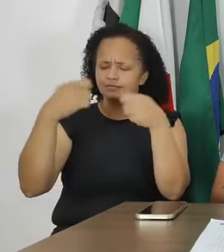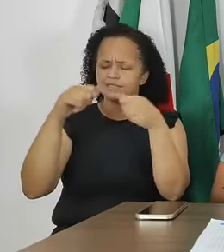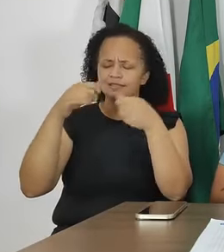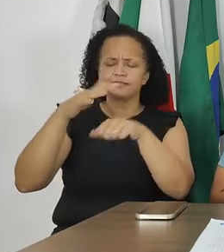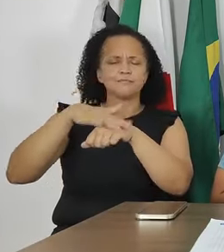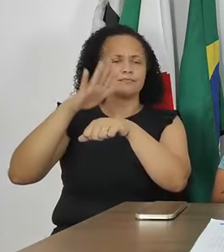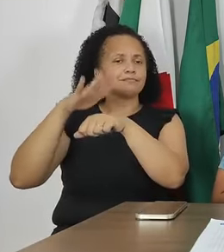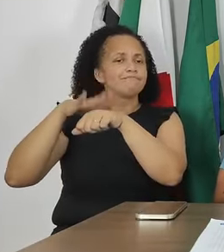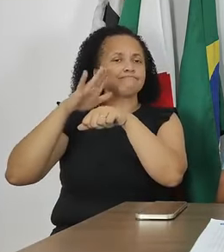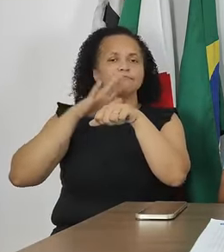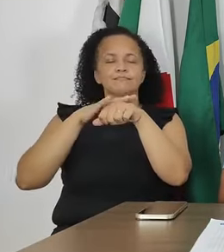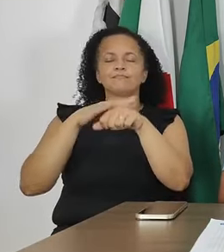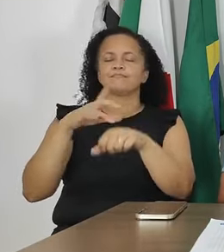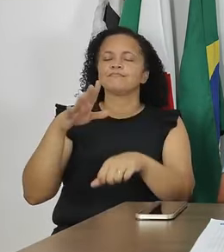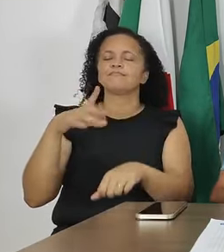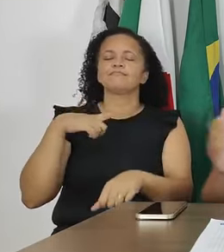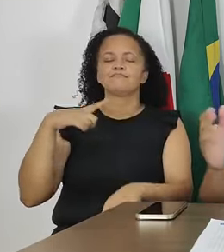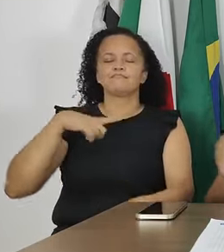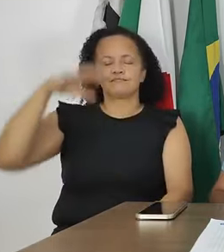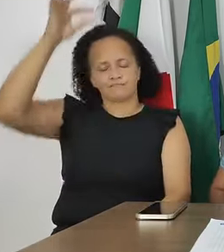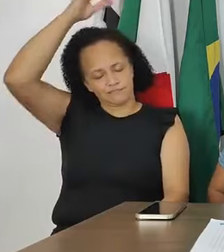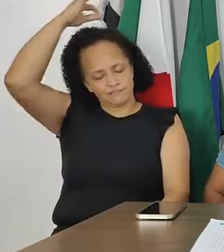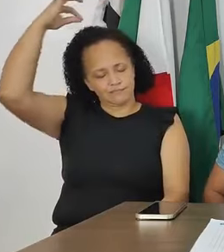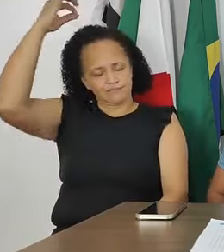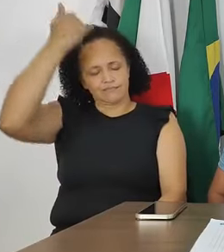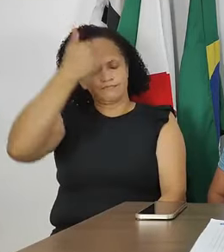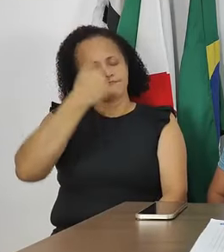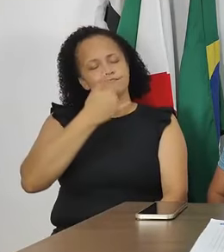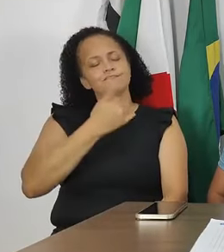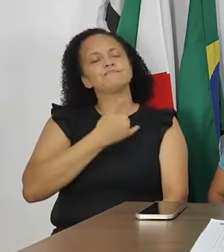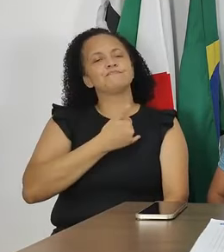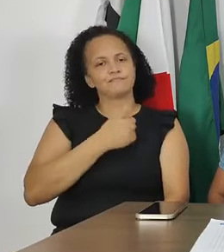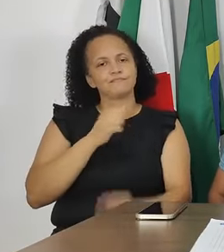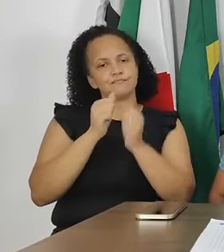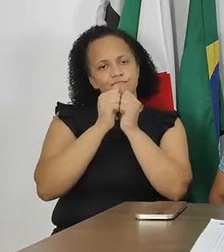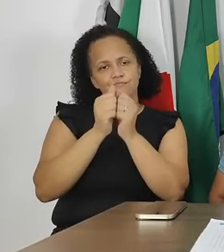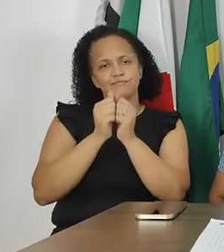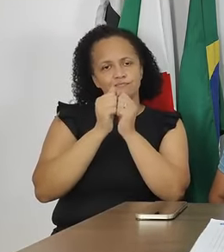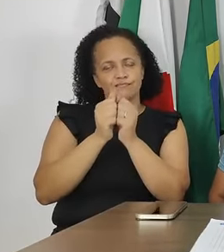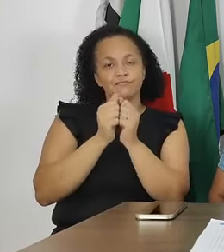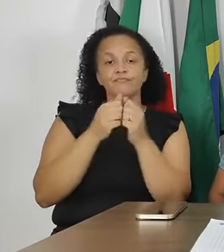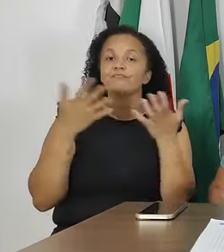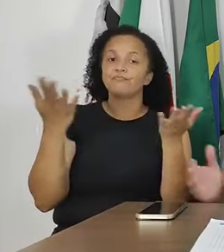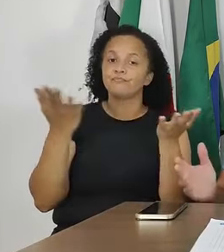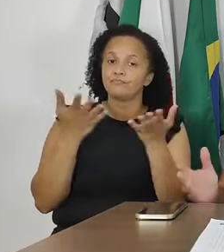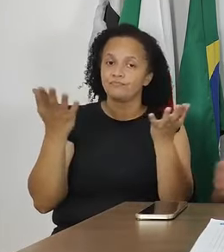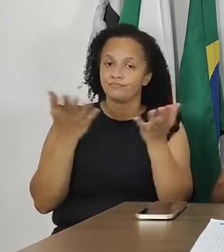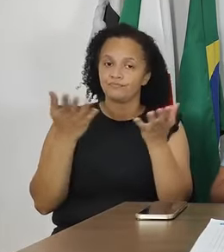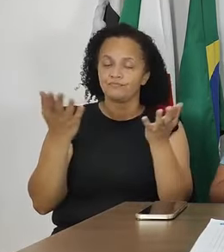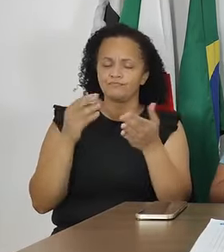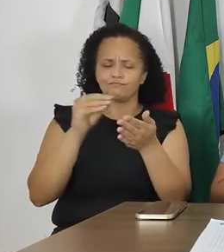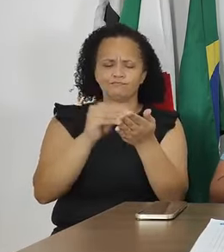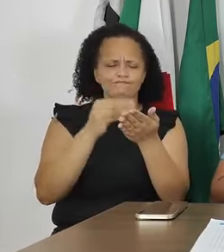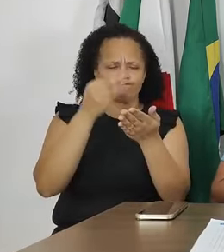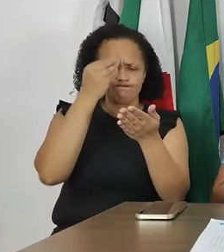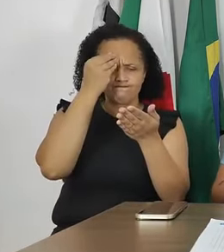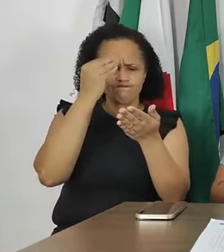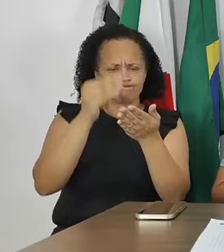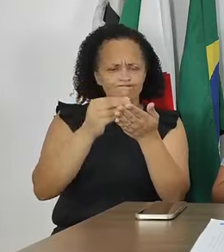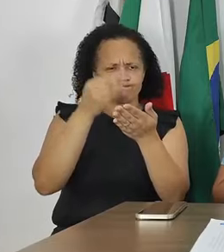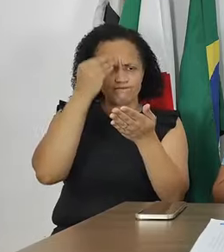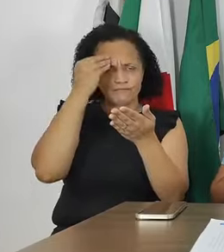Espírito Santo nos nossos corações. Então eu queria, nesta noite, meditar com vocês, e nós vamos falar sobre a nossa